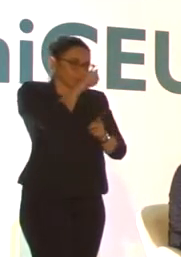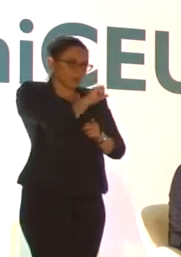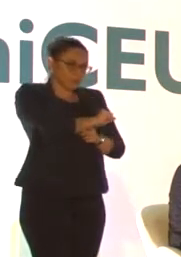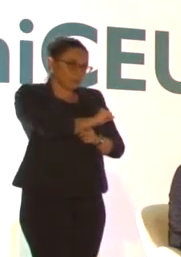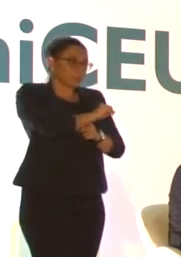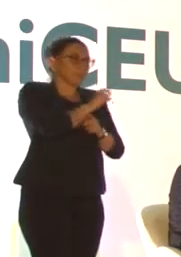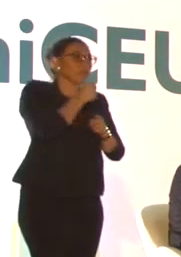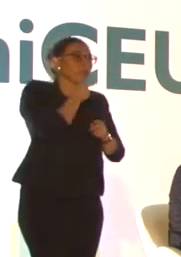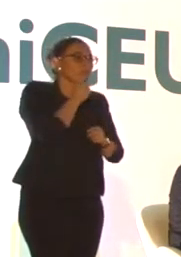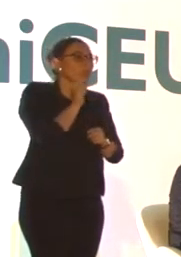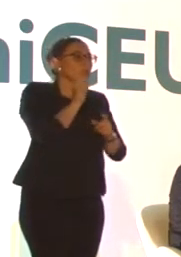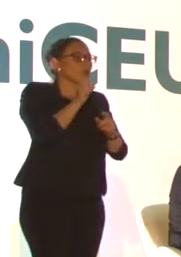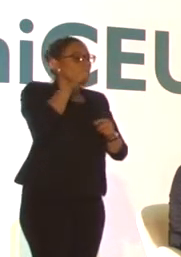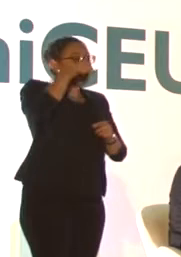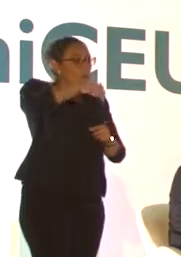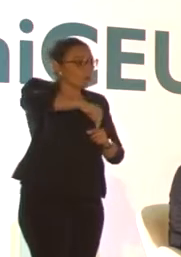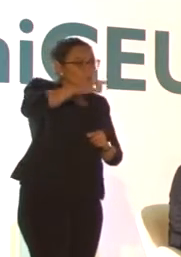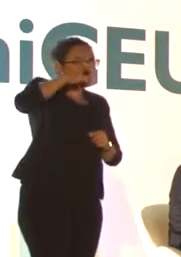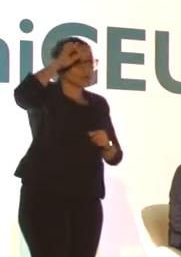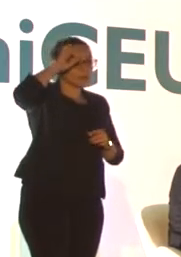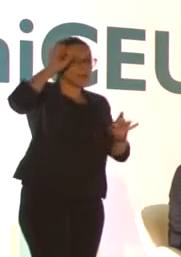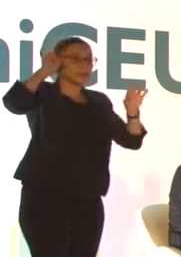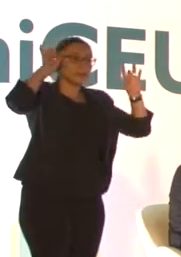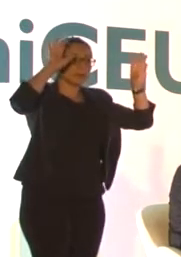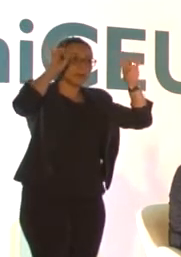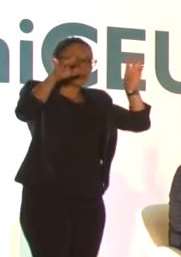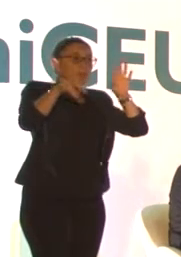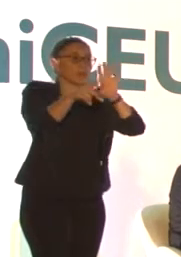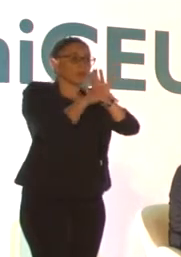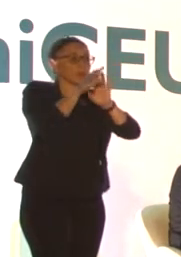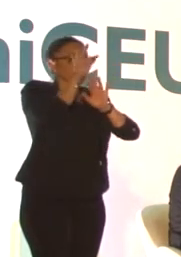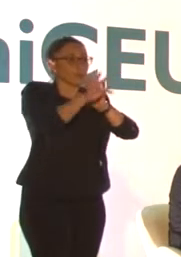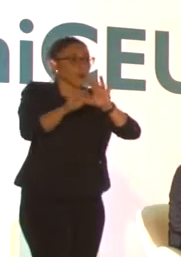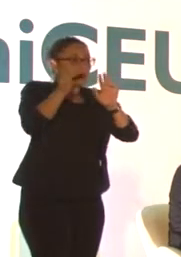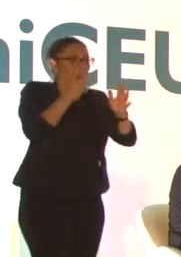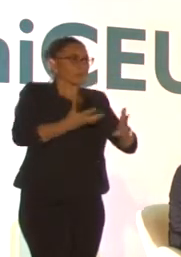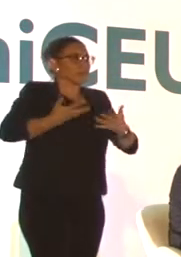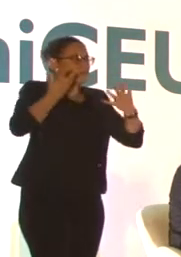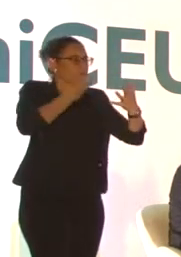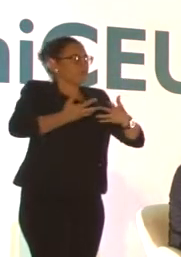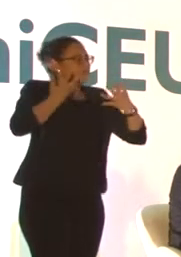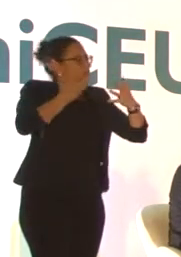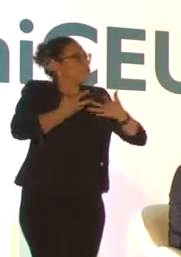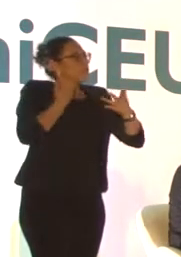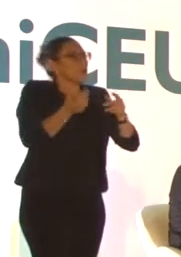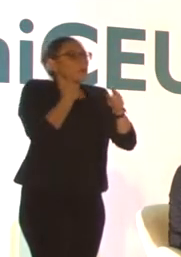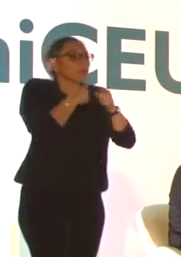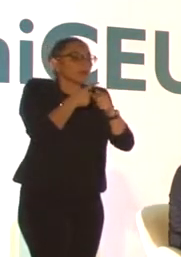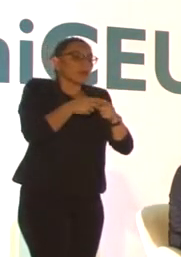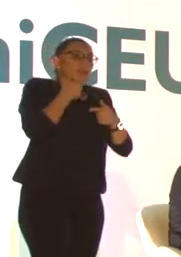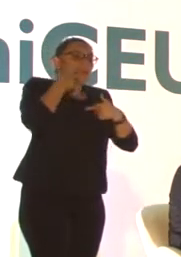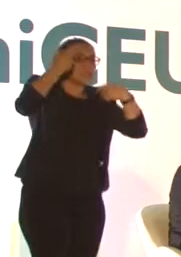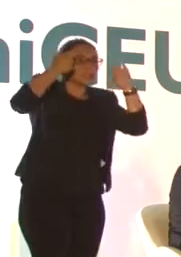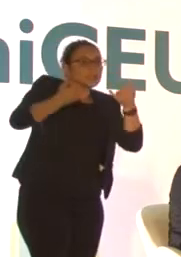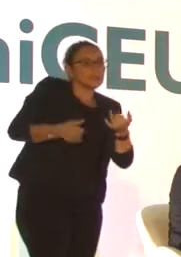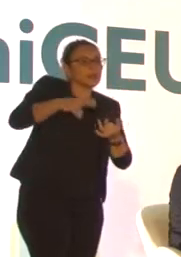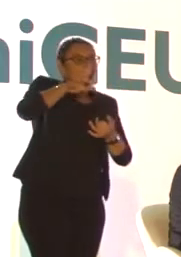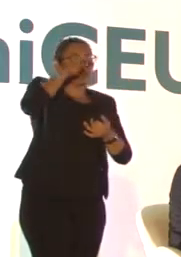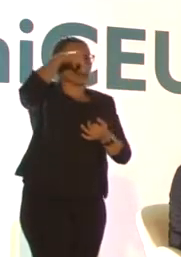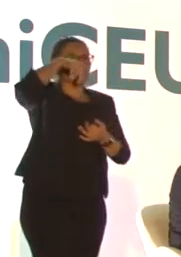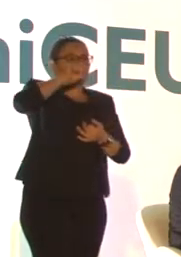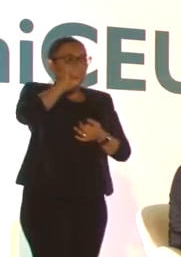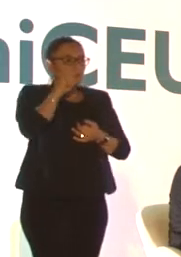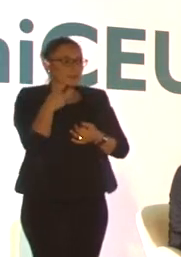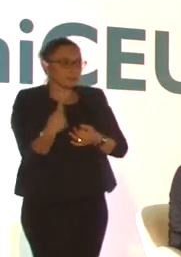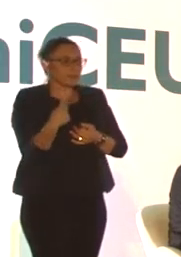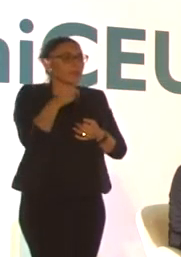vocês que nós estamos num dia muito especial para a Universidade e falar da Unesp, falar do nosso reitor, o professor